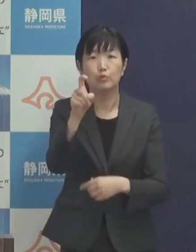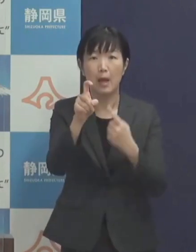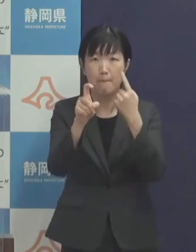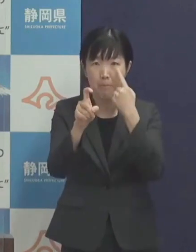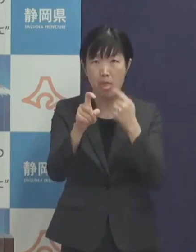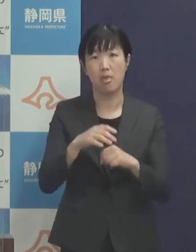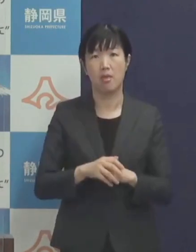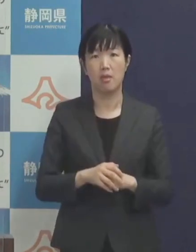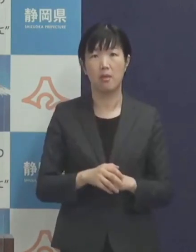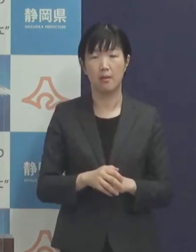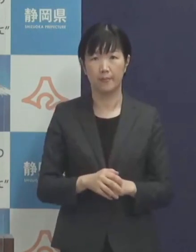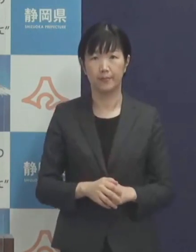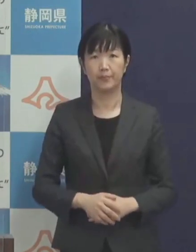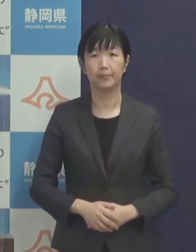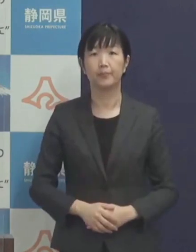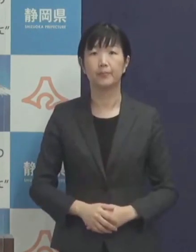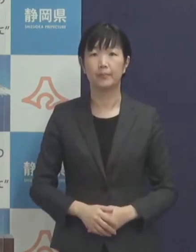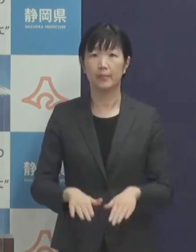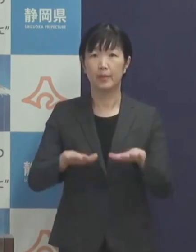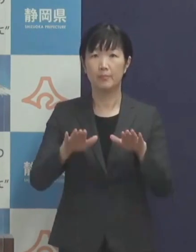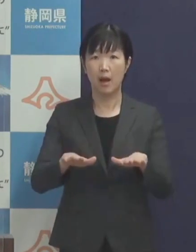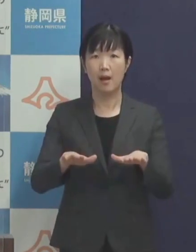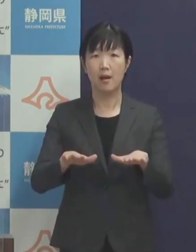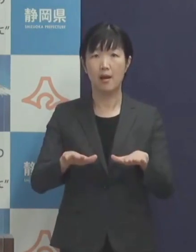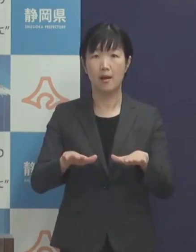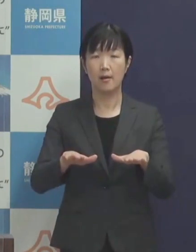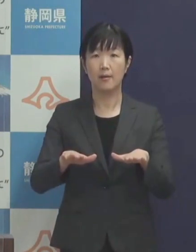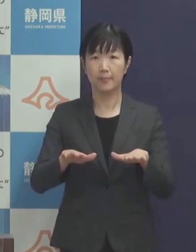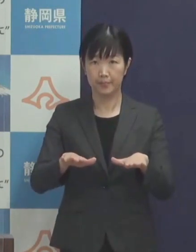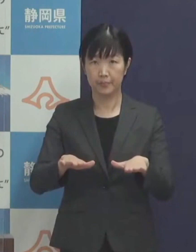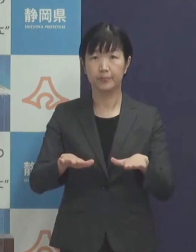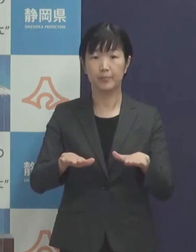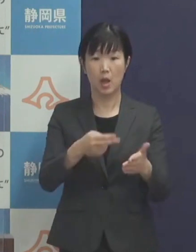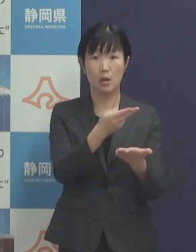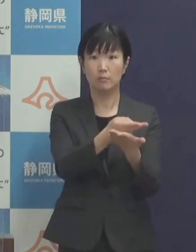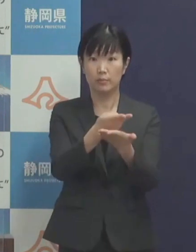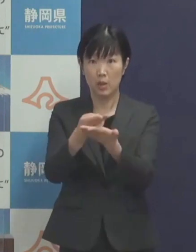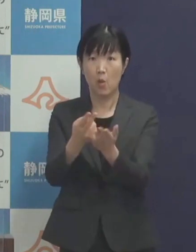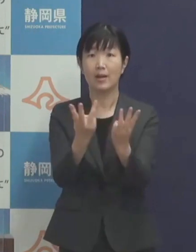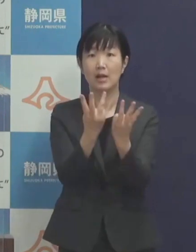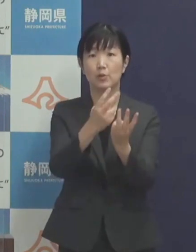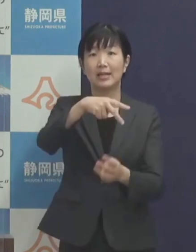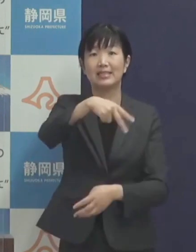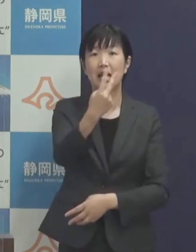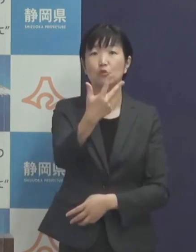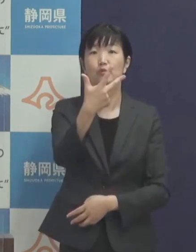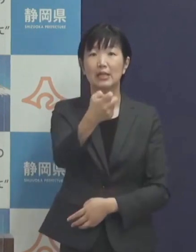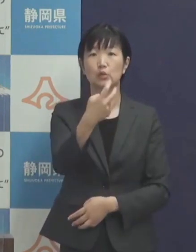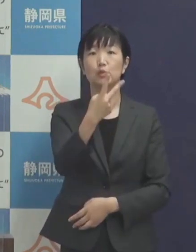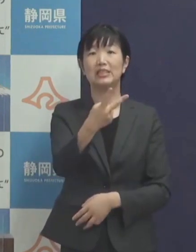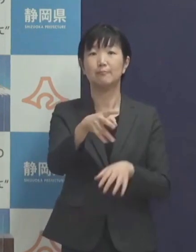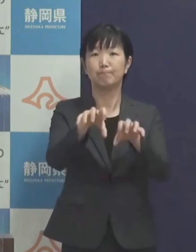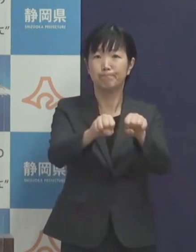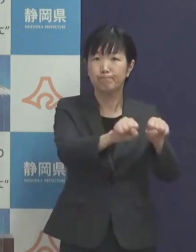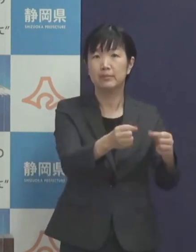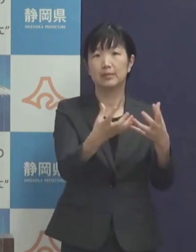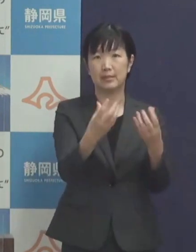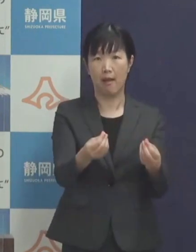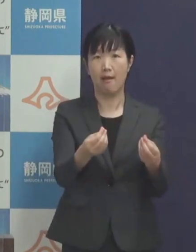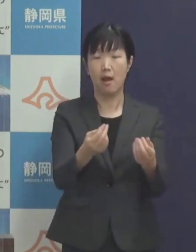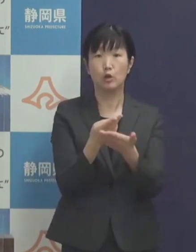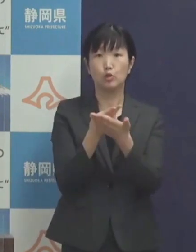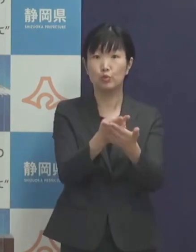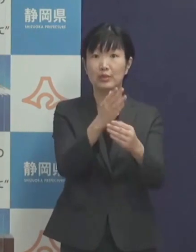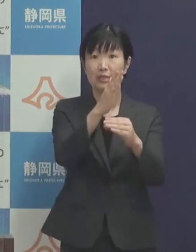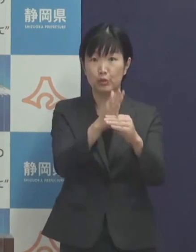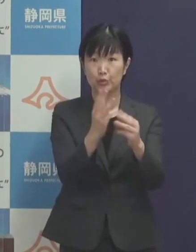発生いたしました。現在確保病床数は277床でございます。それに対しまして入